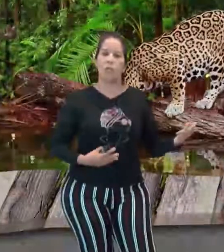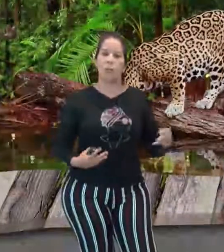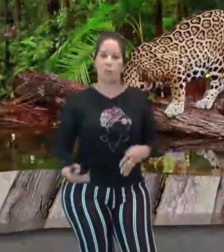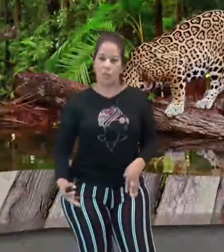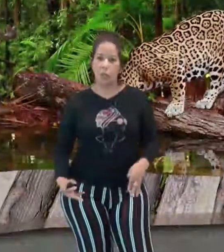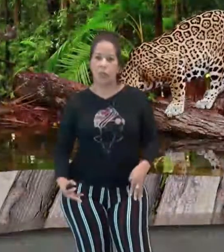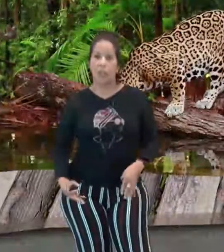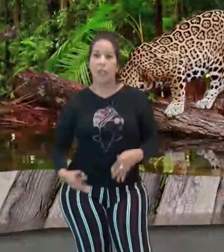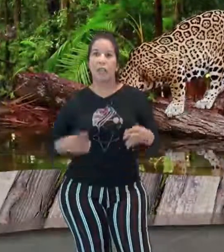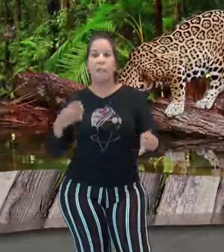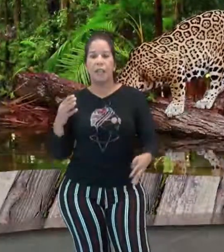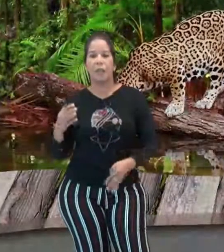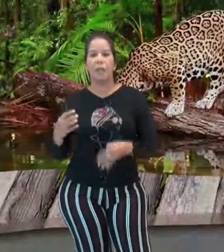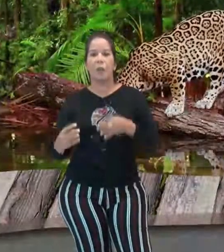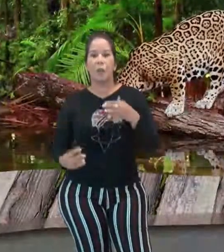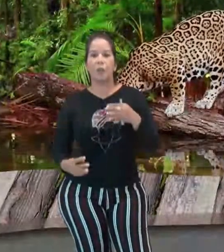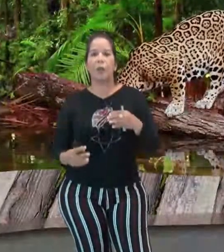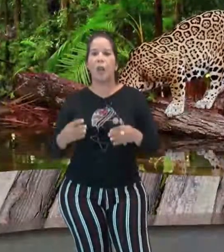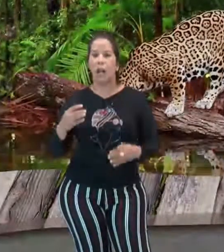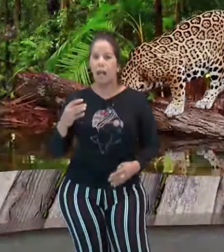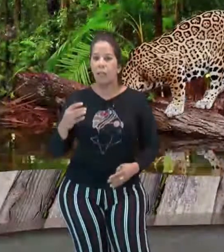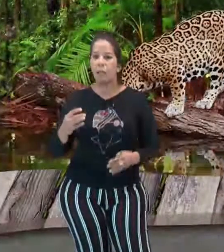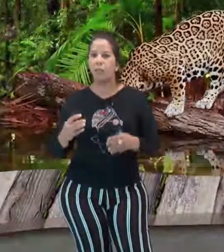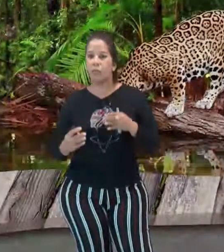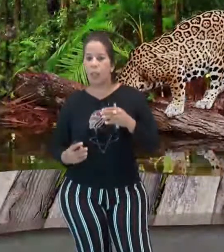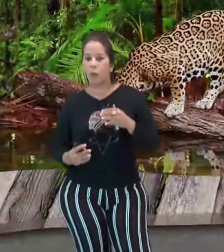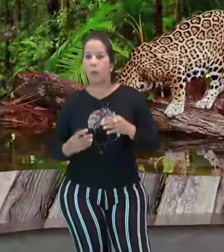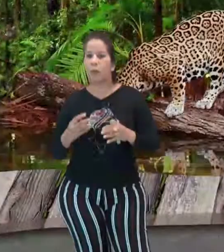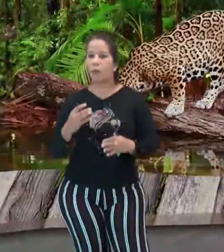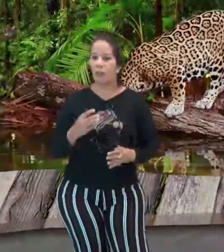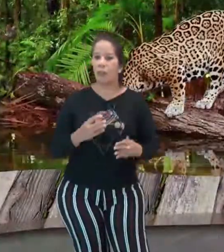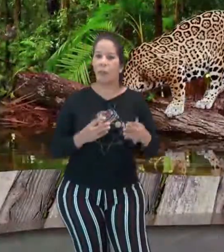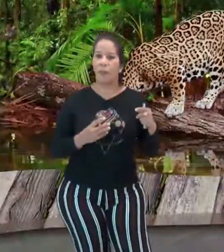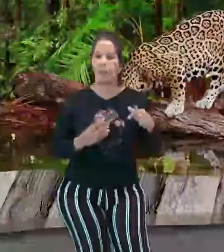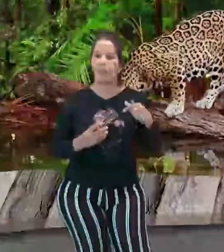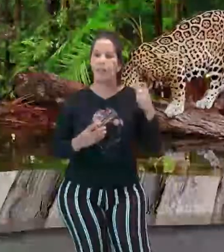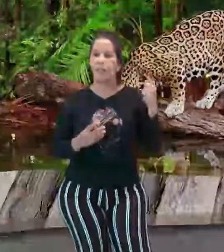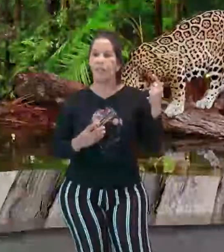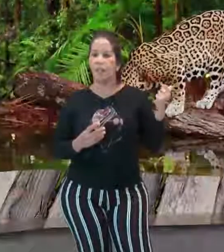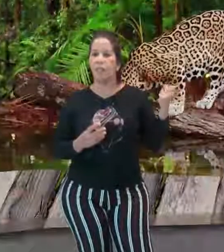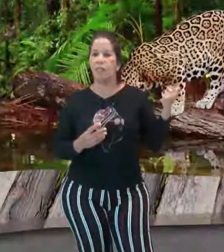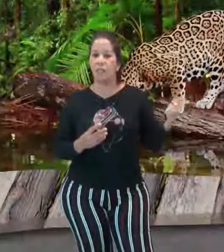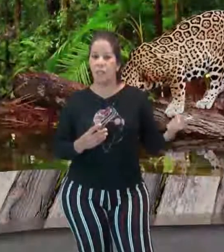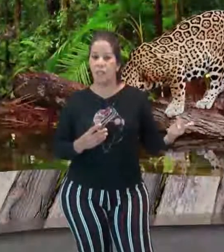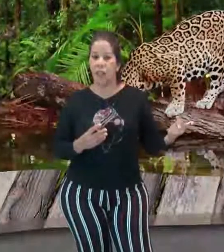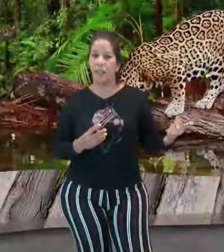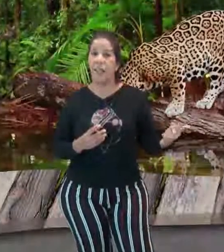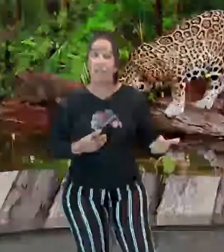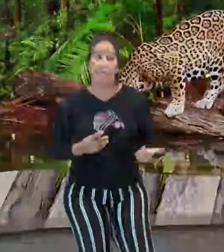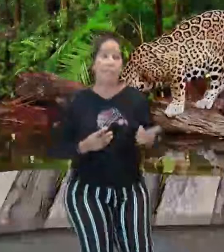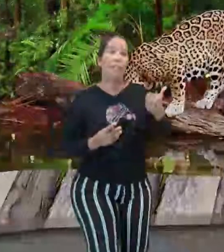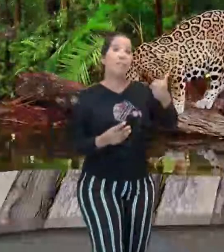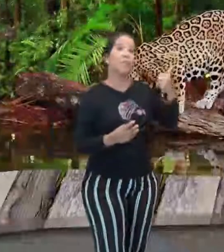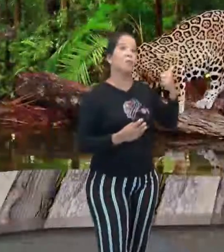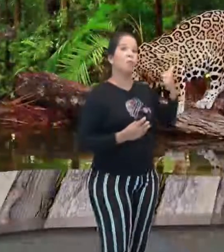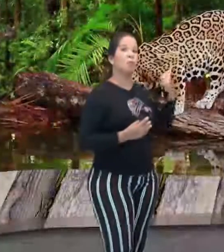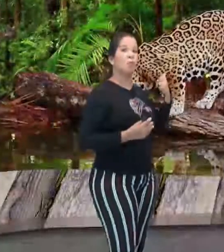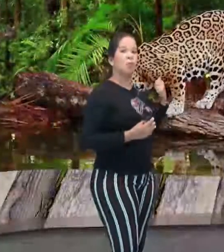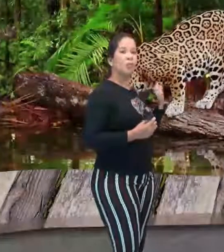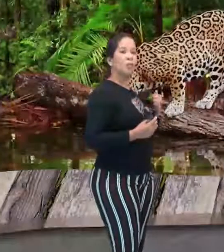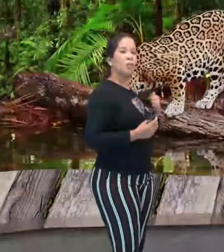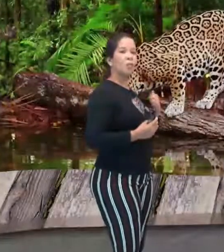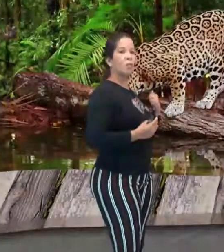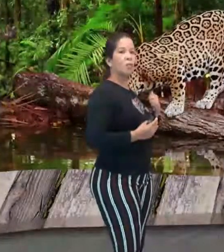hormônio testosterona, que fica ali controlado, tá? A sua produção vai ficar à mercê das células intersticiais que precisam